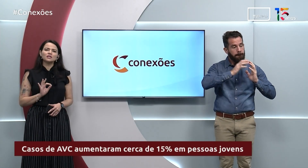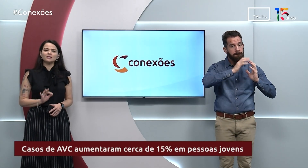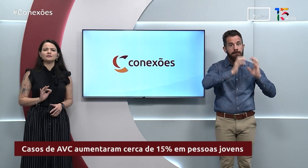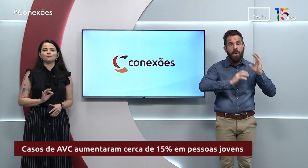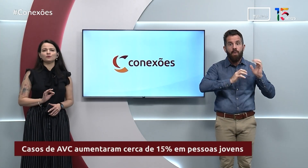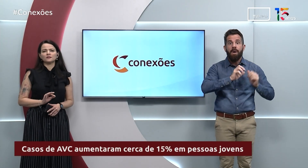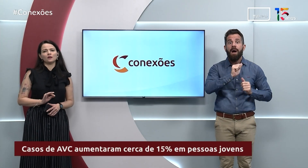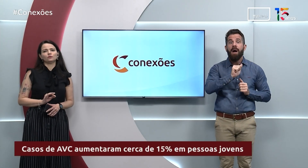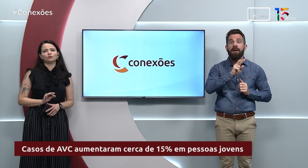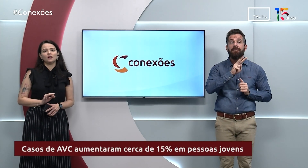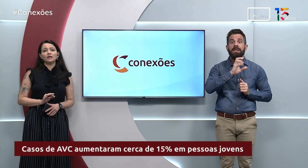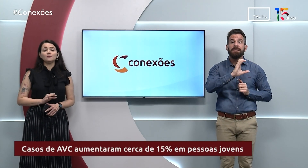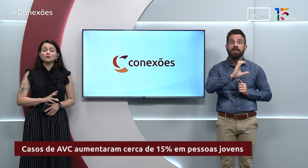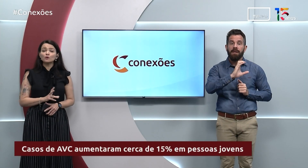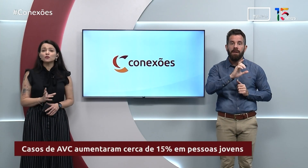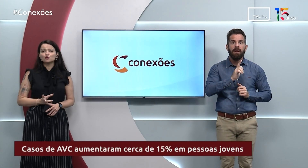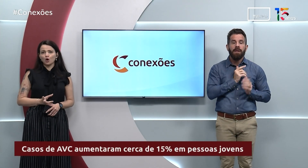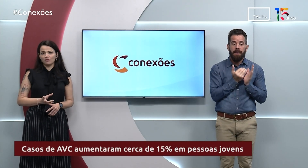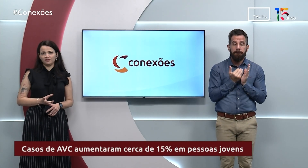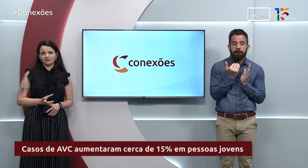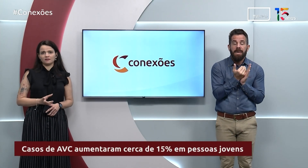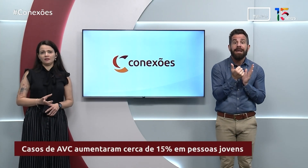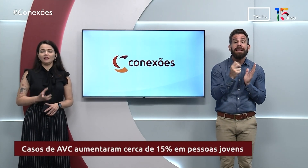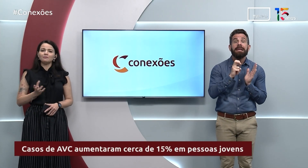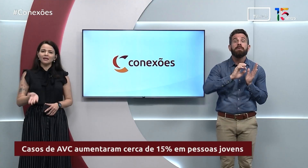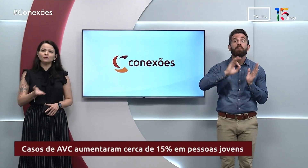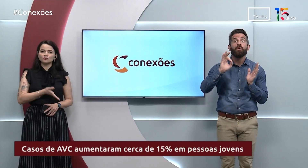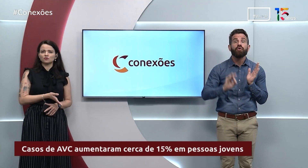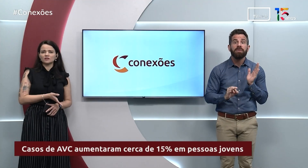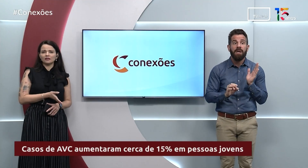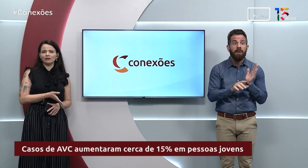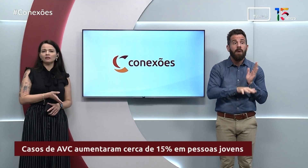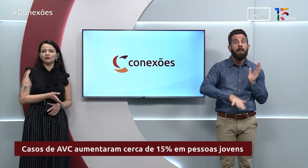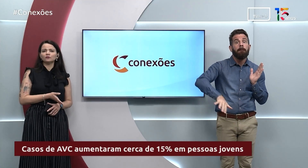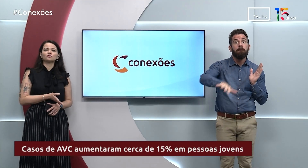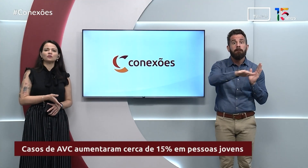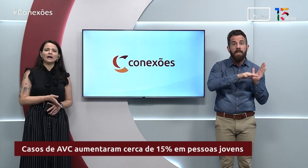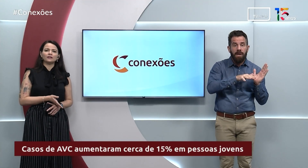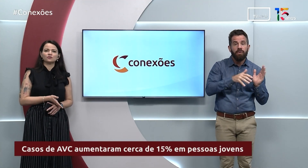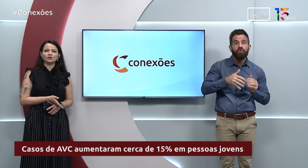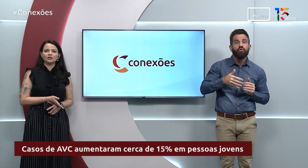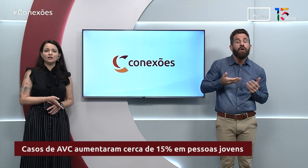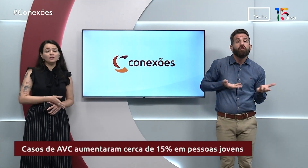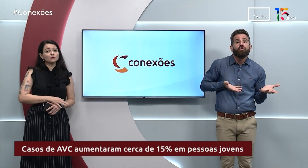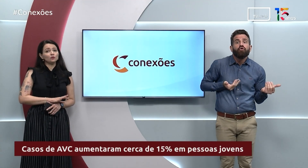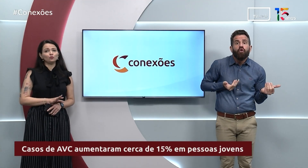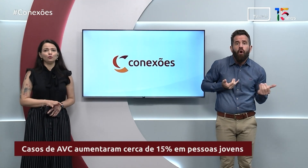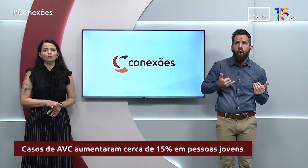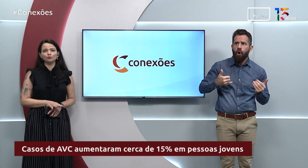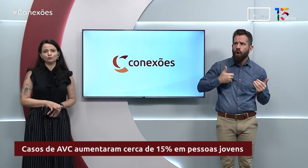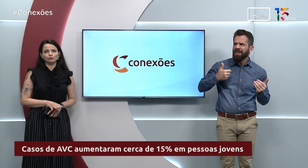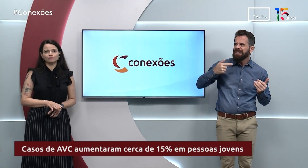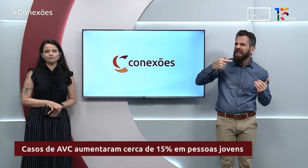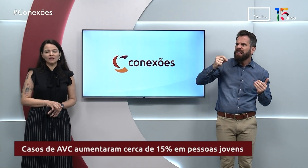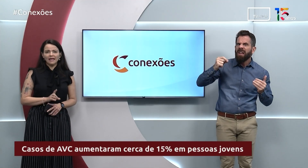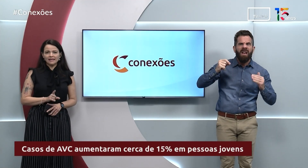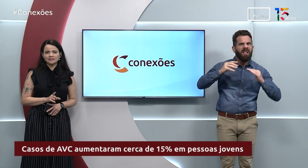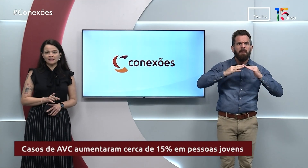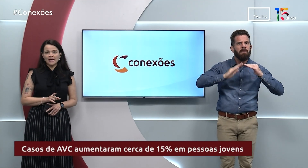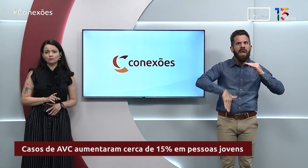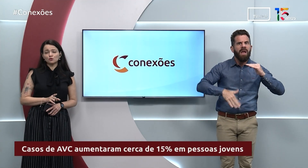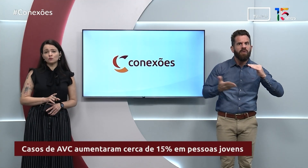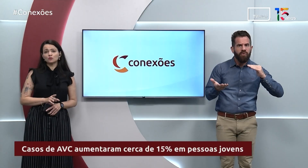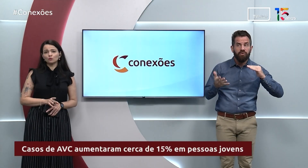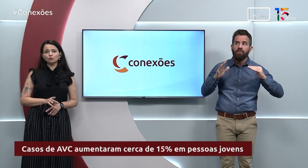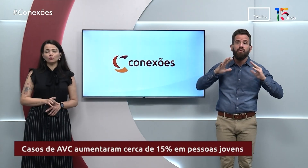cerca de 15% em pessoas jovens que têm menos de 70 anos de idade. Isso em todo o mundo.